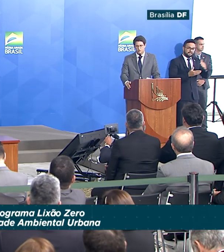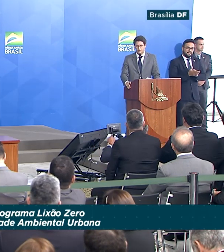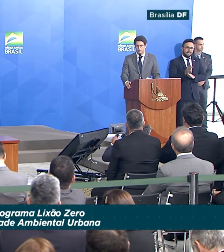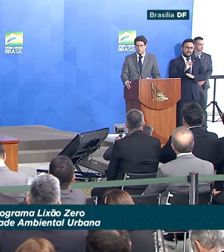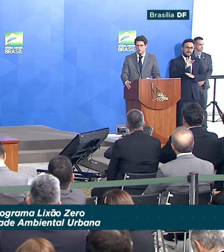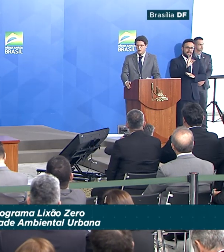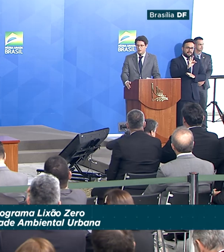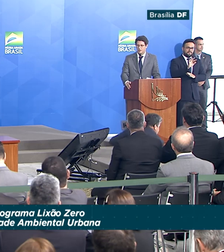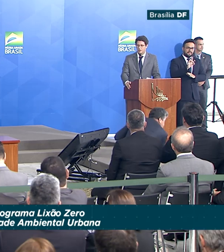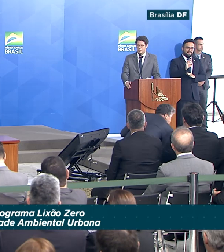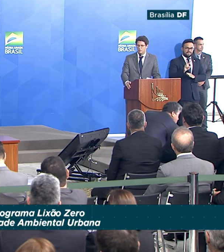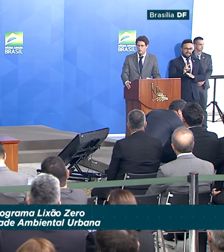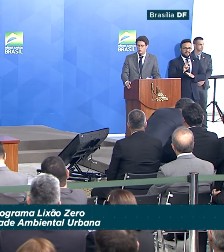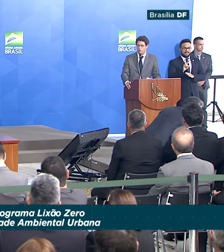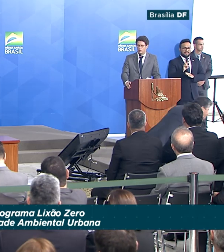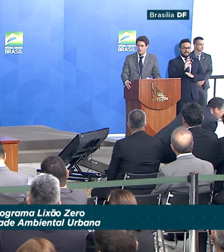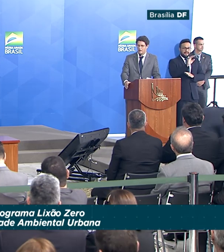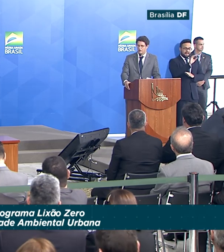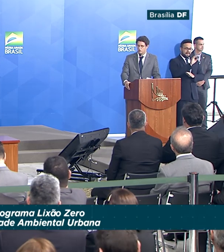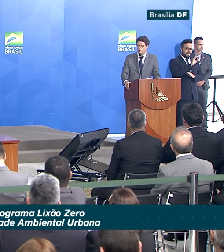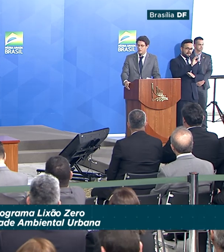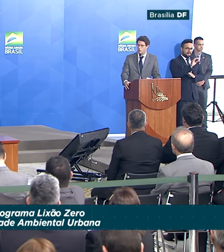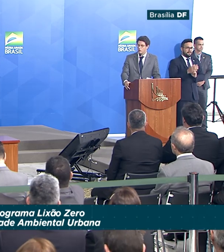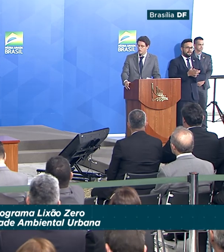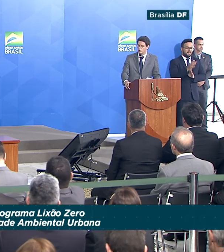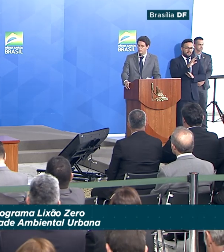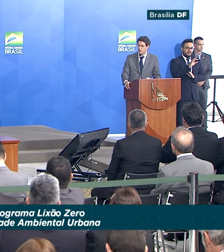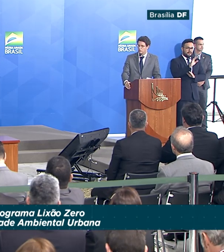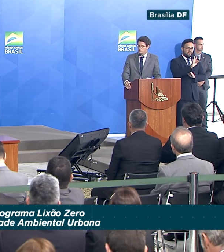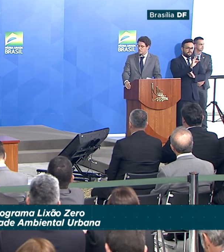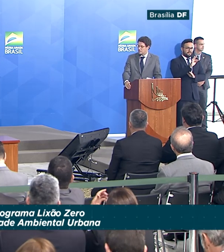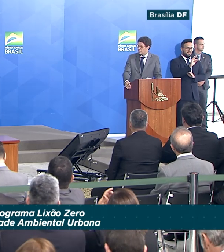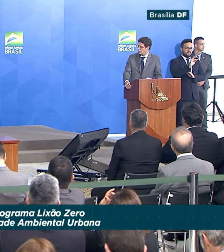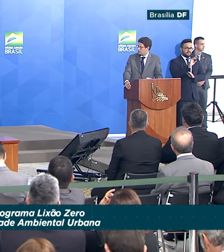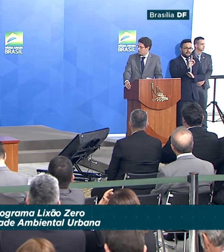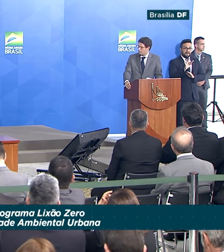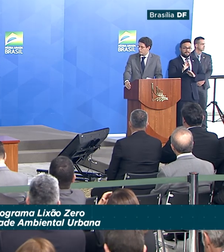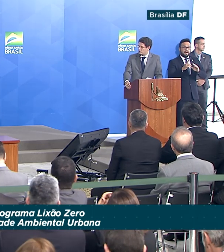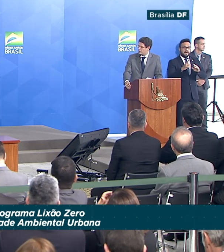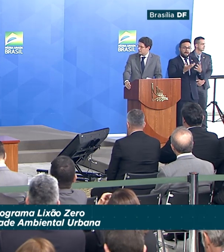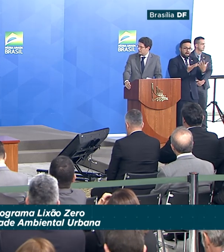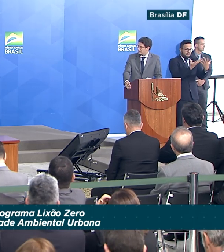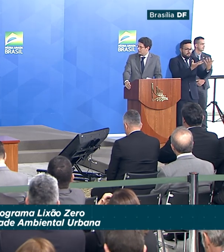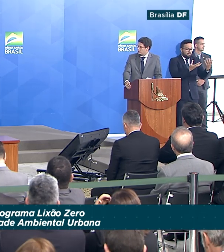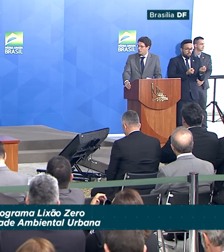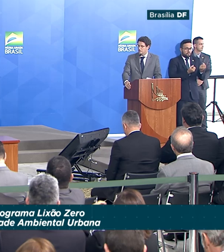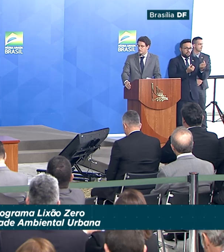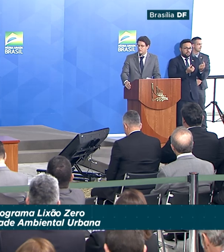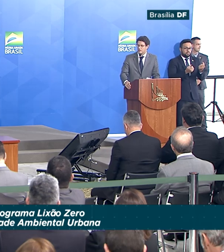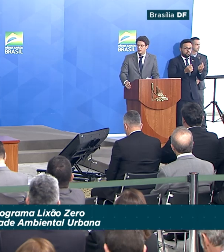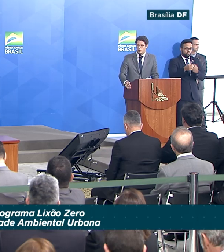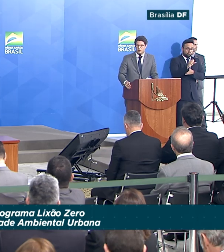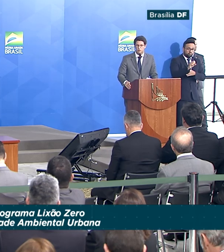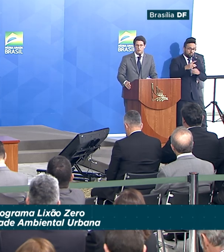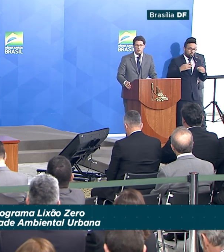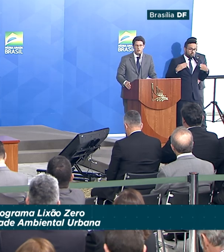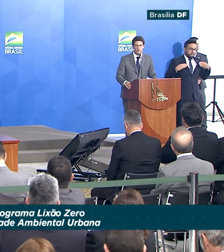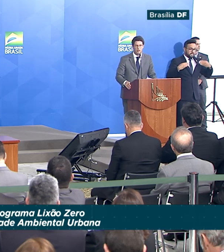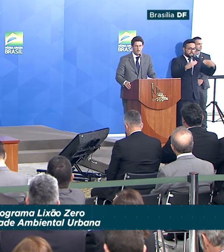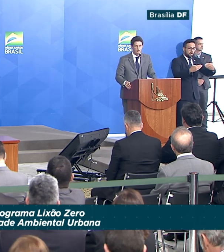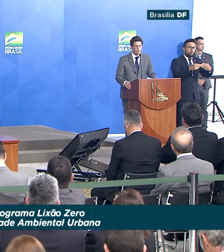de Direitos Difusos, que recebeu, analisou e acolheu o pleito do Ministério para utilizar 64